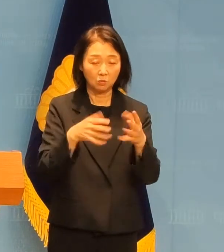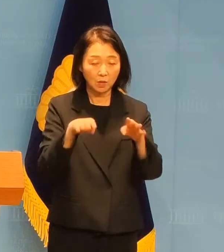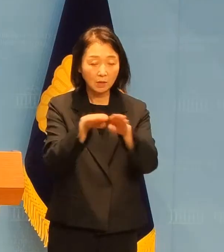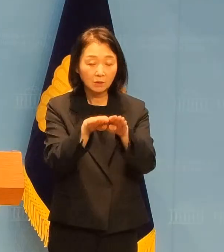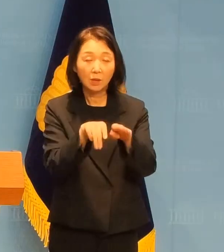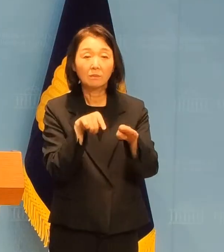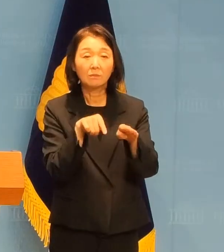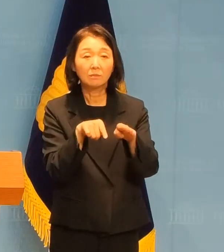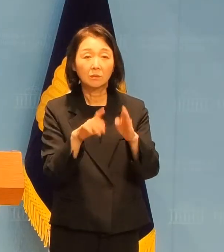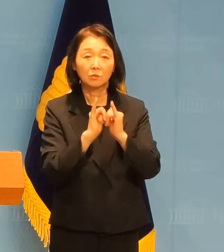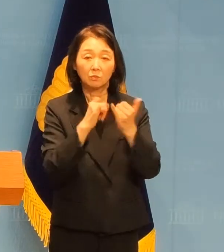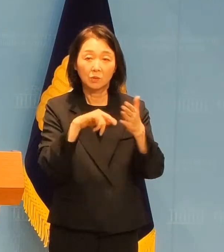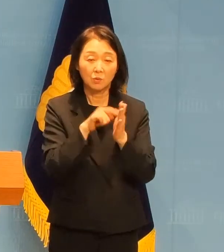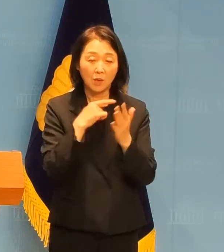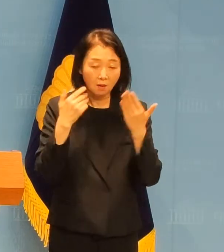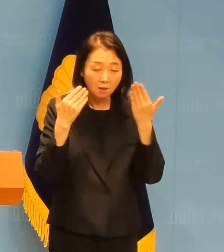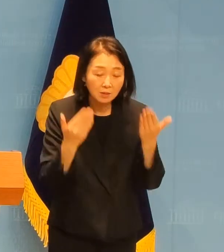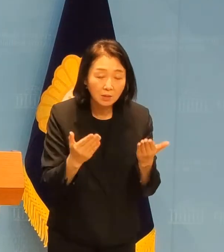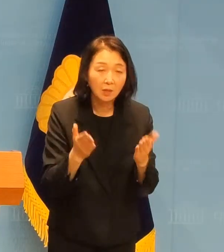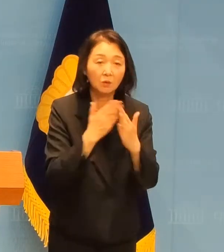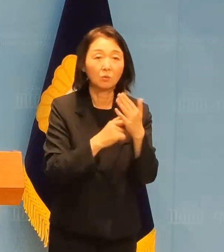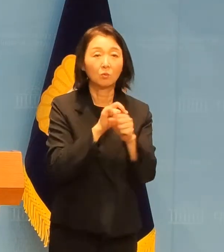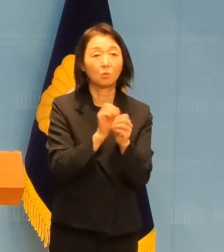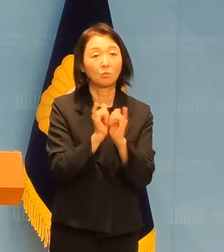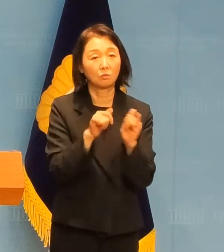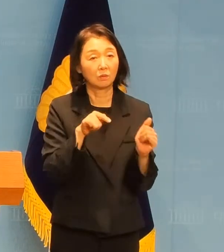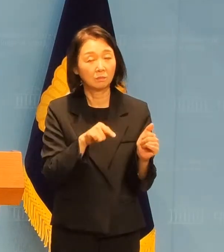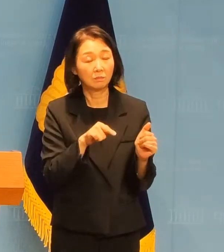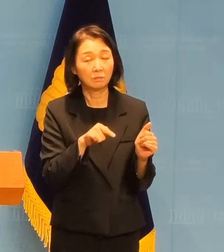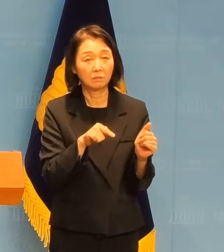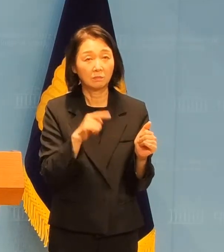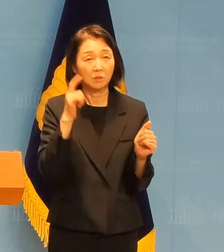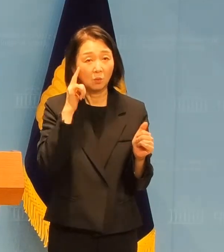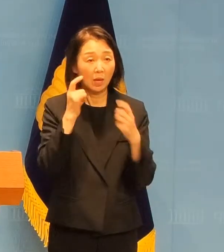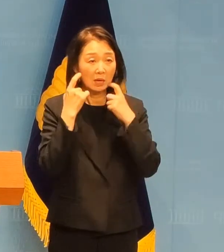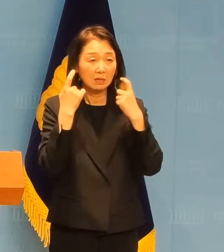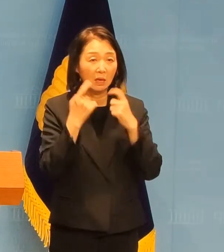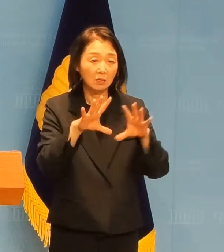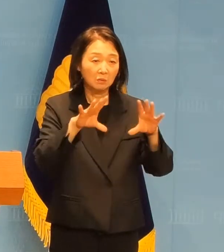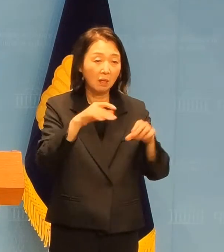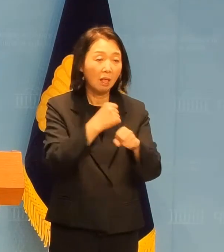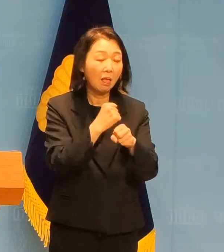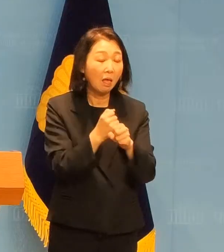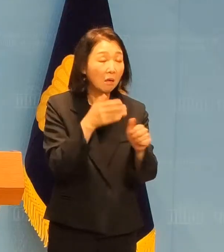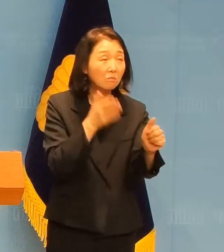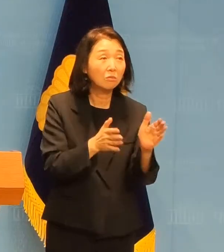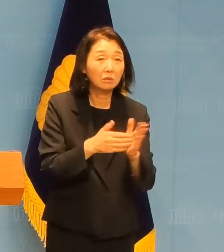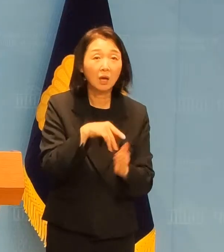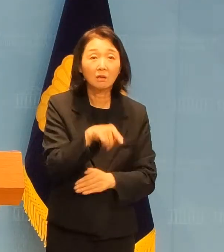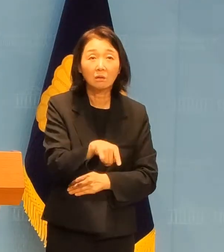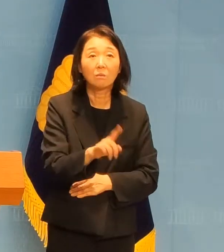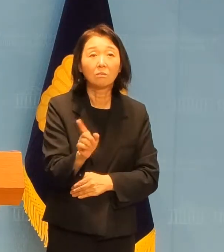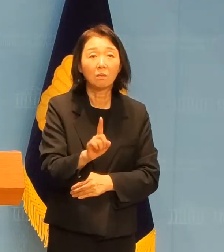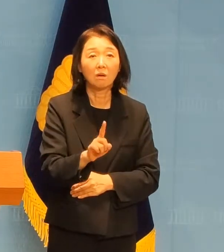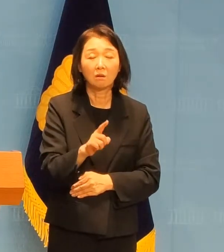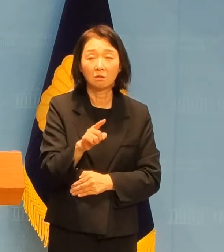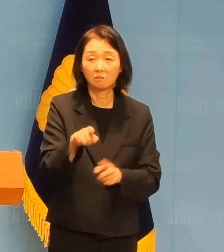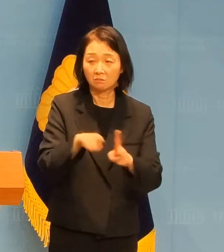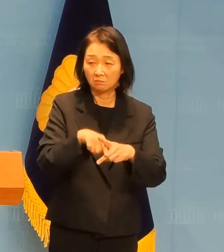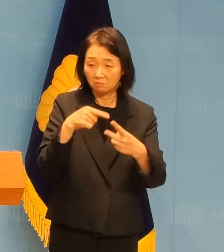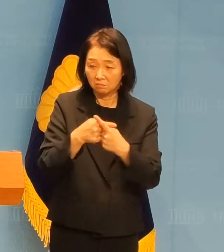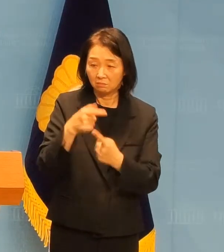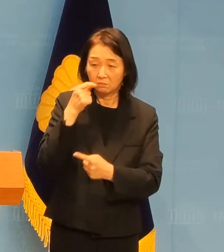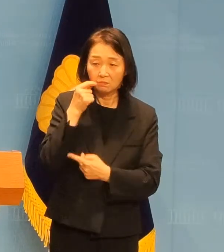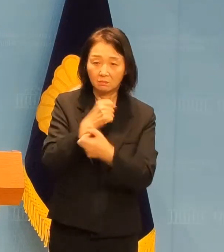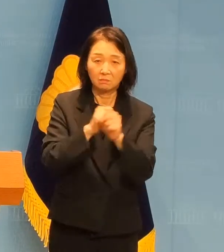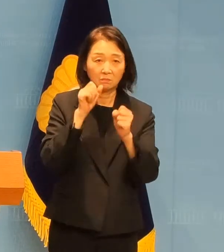국가기관에서 국민을 위해 헌신해야 할 공무원에게 지극히 사적인 노동을 강요한 것은 결코 용납될 수